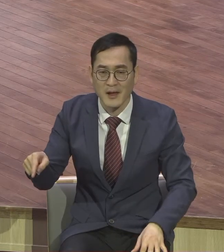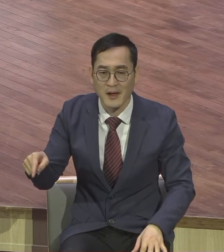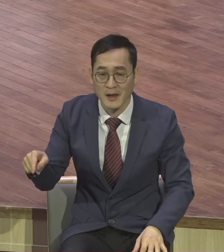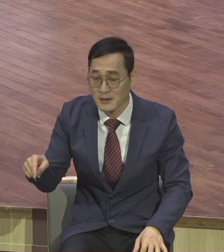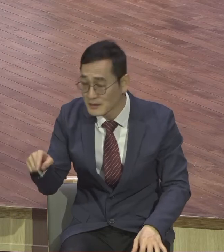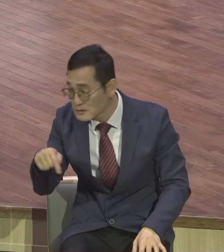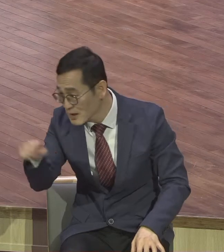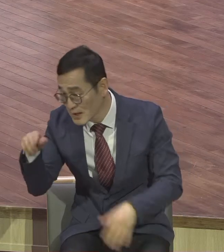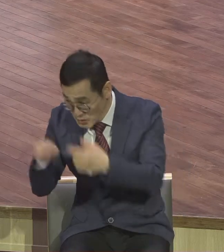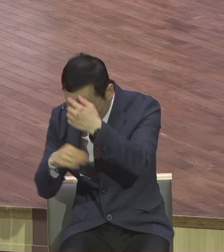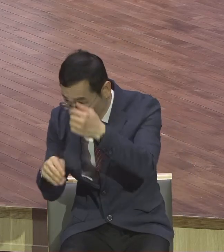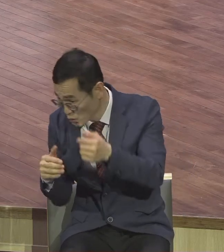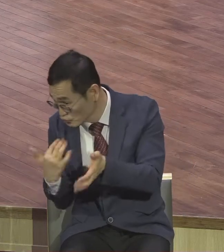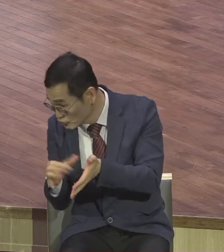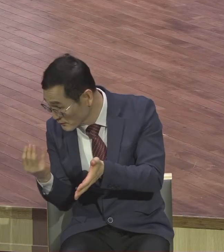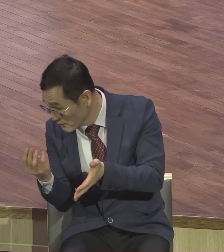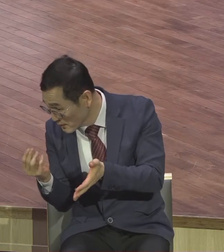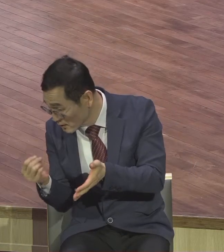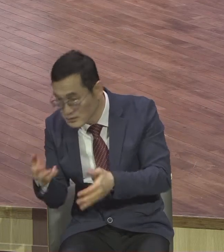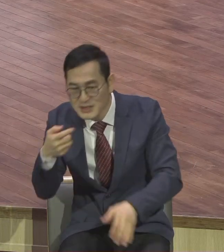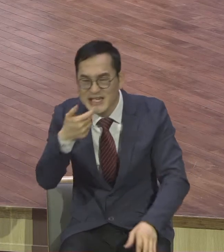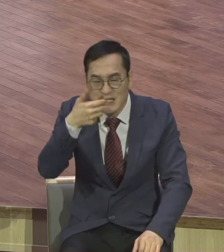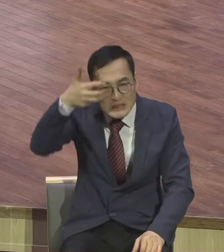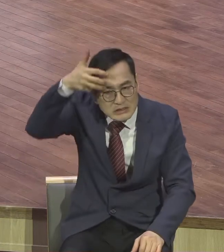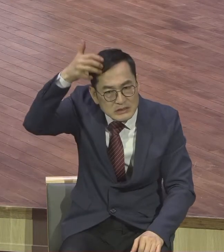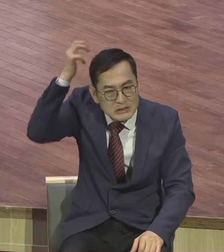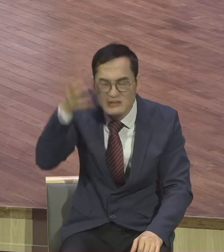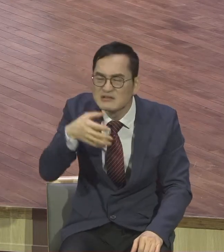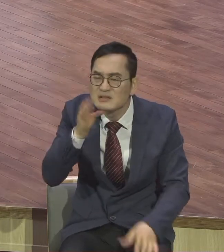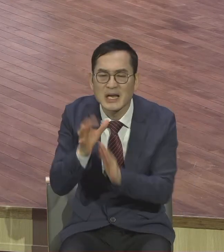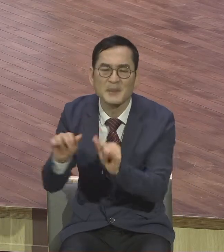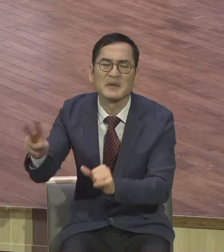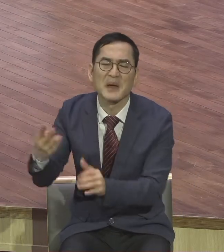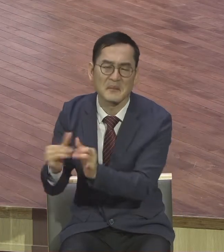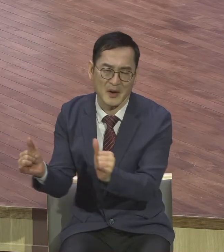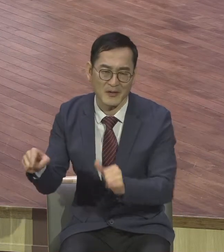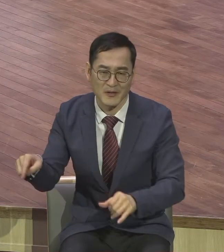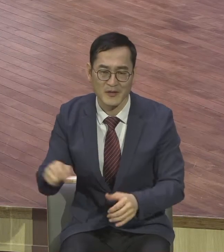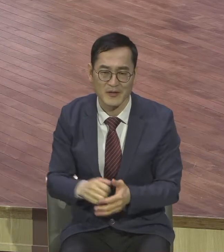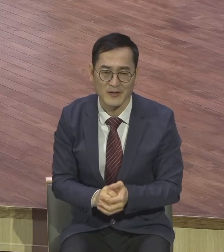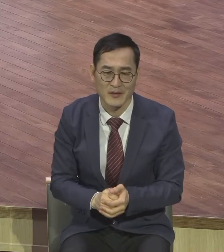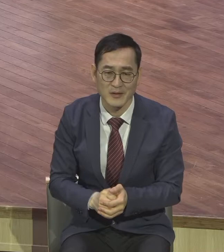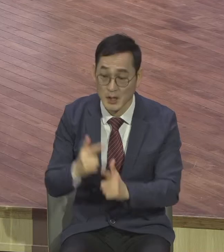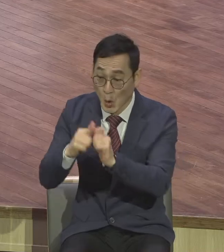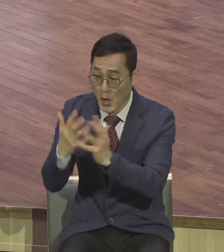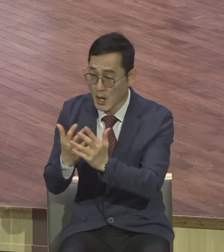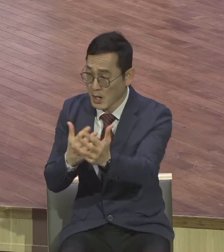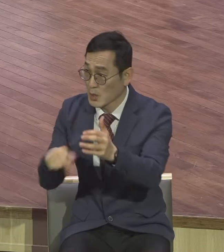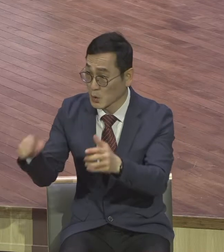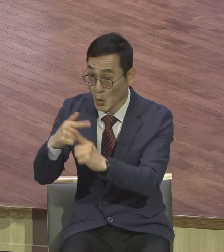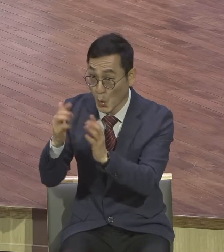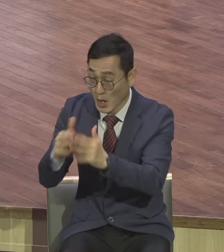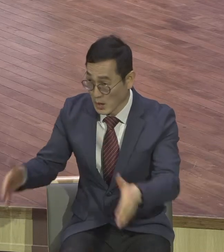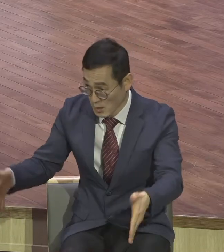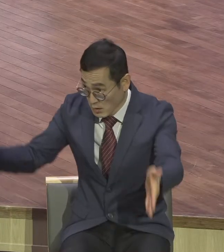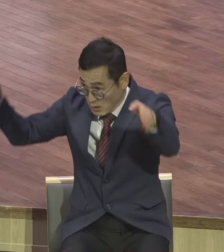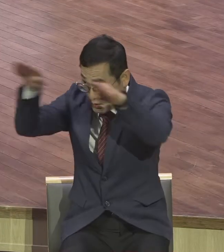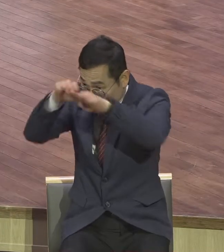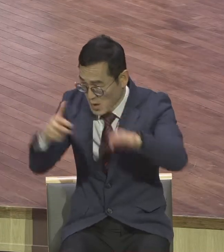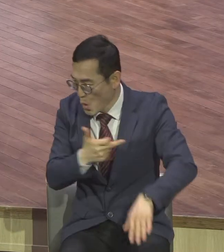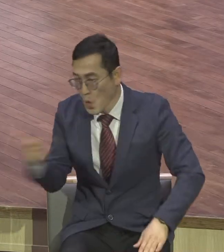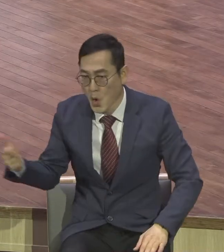노인들만 한 200명 앉아있어요. 교회는 한 3,000, 5,000명 들어갈 수 있는 교회인데 앞에 딱